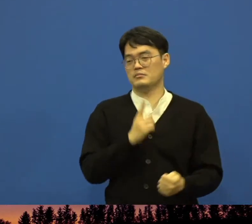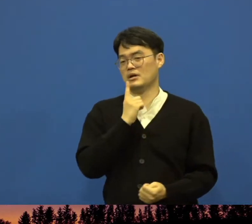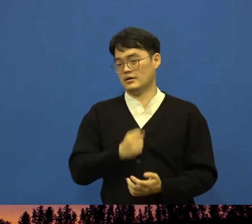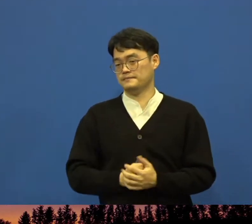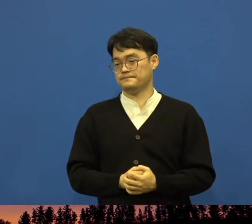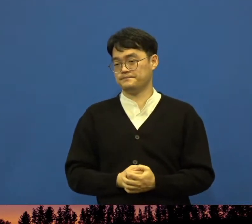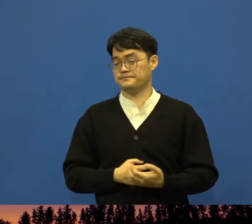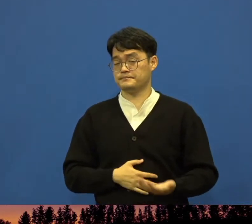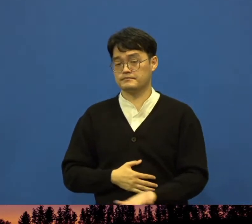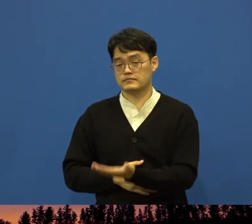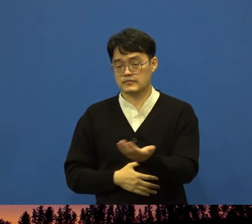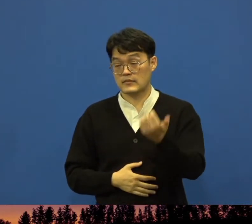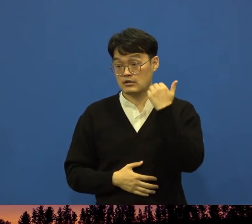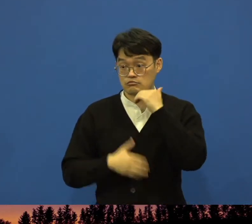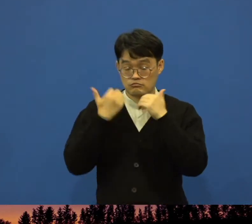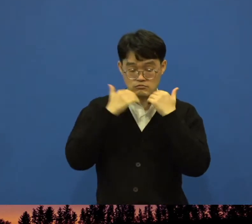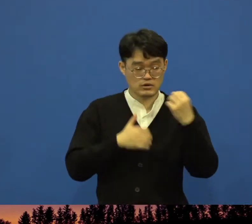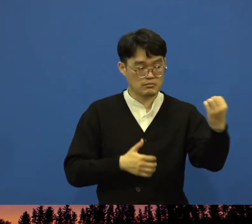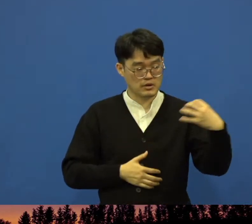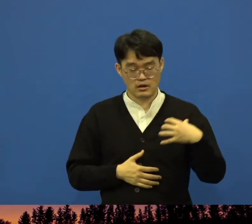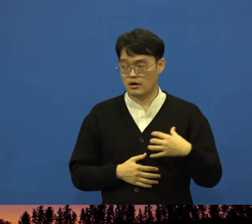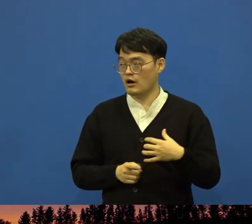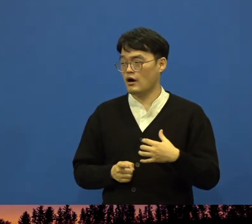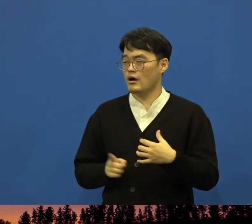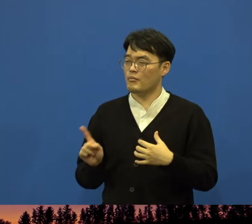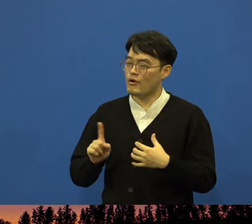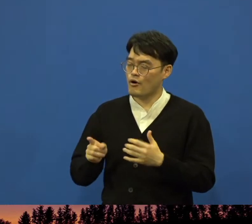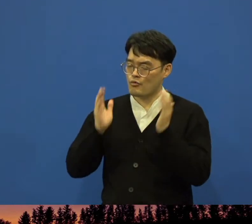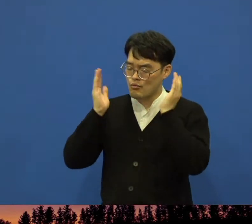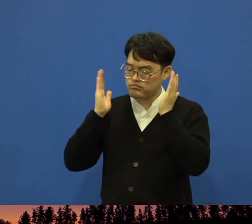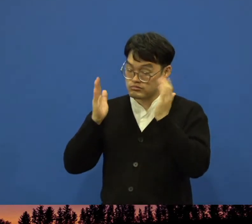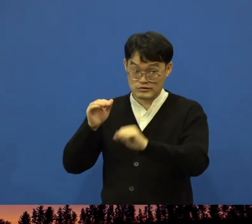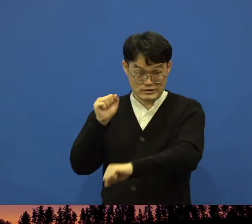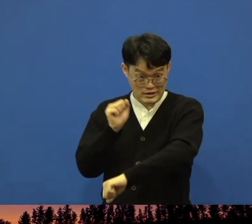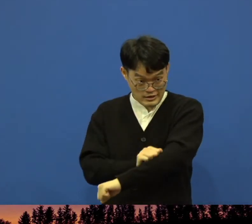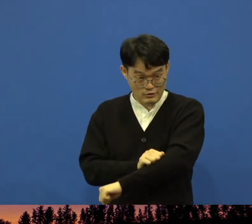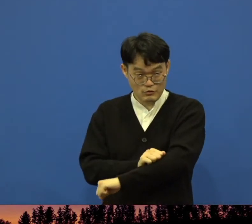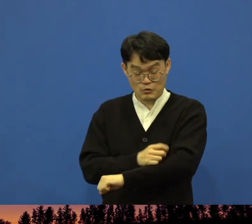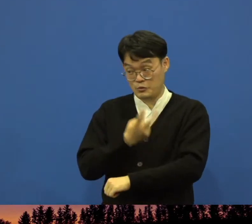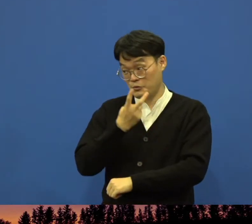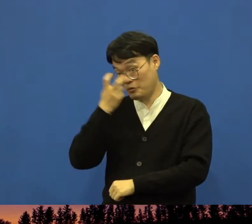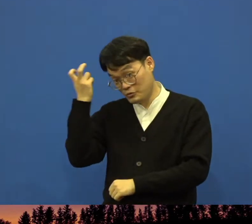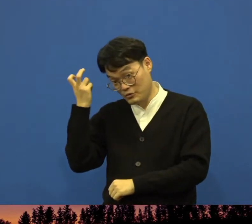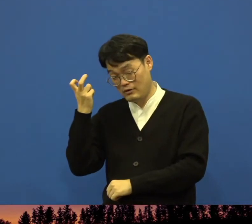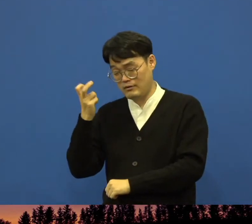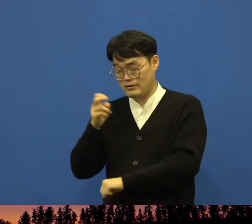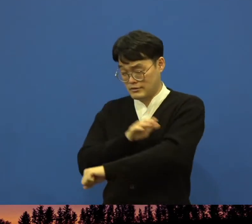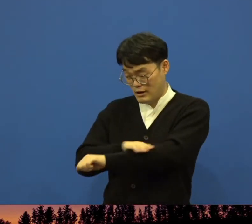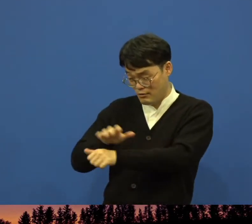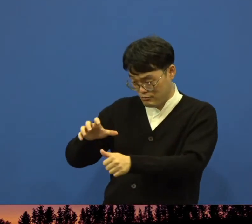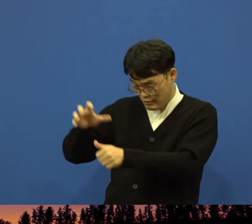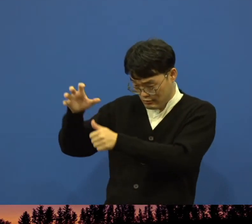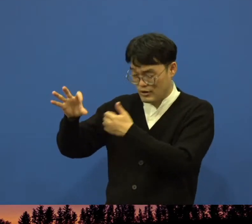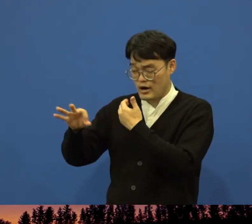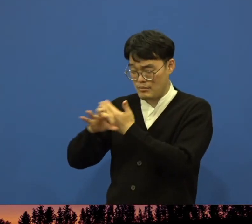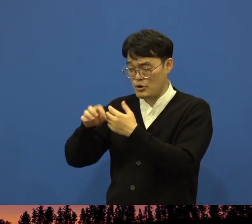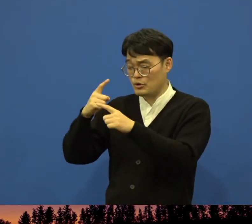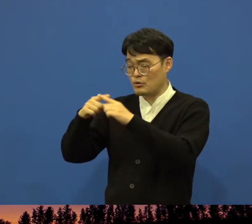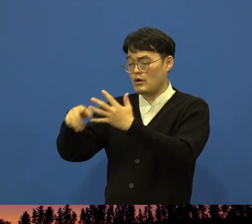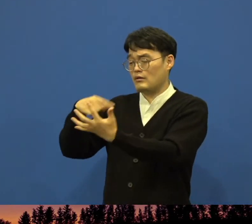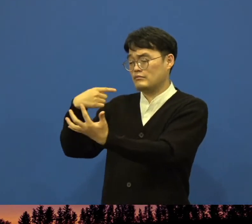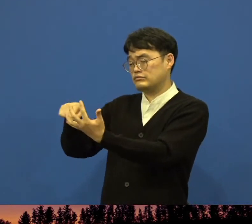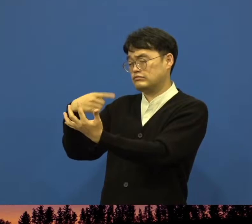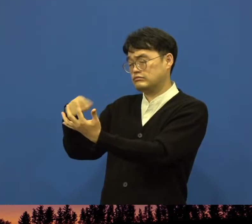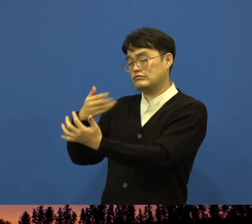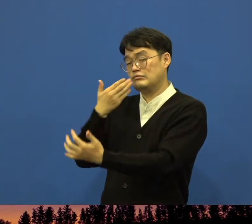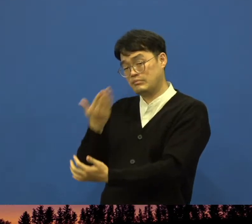여러분 어떤 분은 그래요. 진짜 안타깝다. 공부도 꽤 한 번이고 너무 똑똑한 분인데 그걸 잘 사용하면 교회 안에서도 가르치는 사에게 쓰임받을 수 있는데